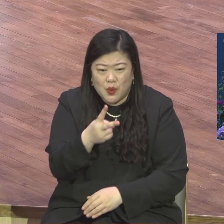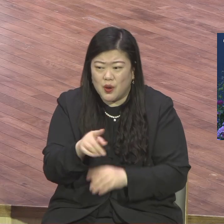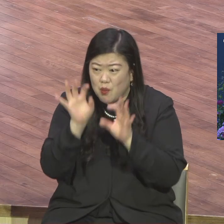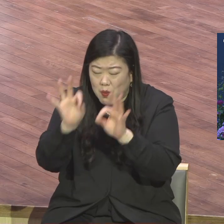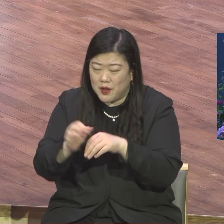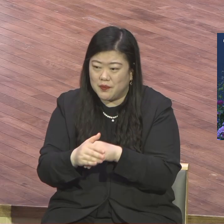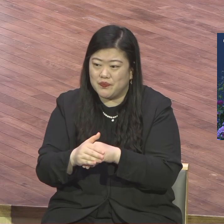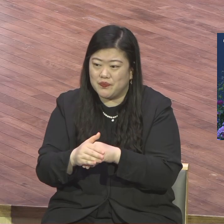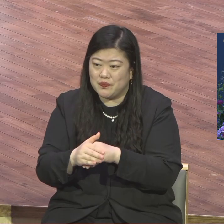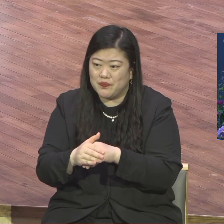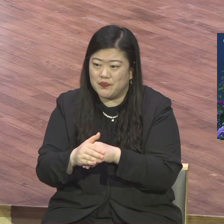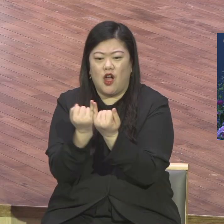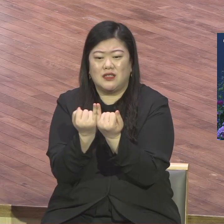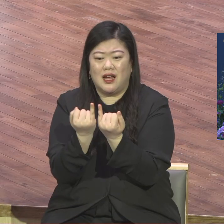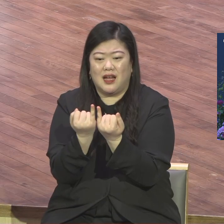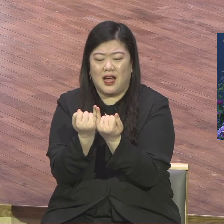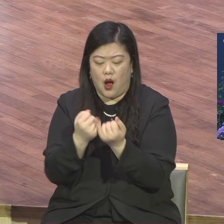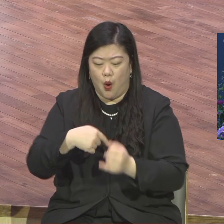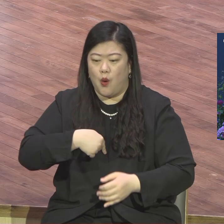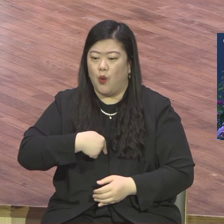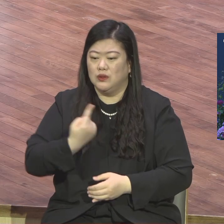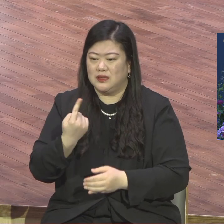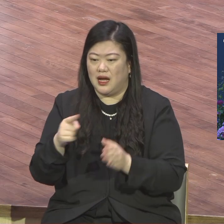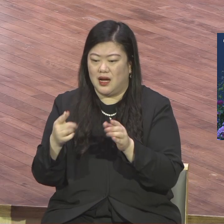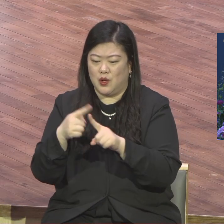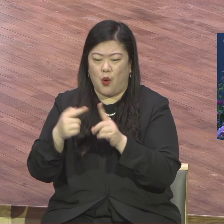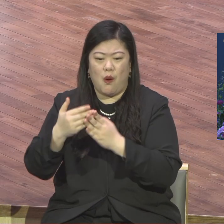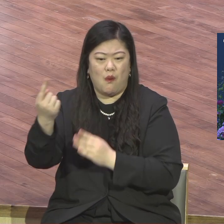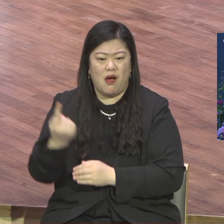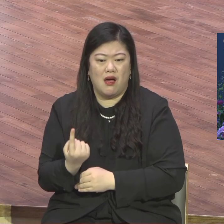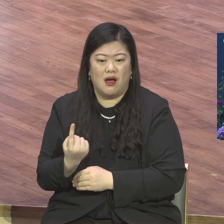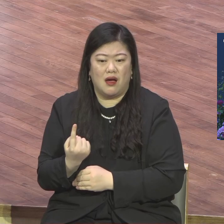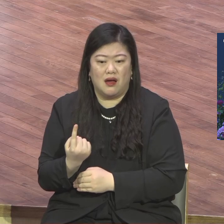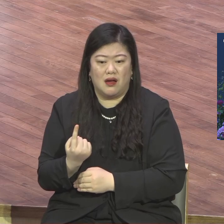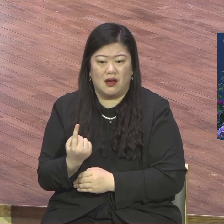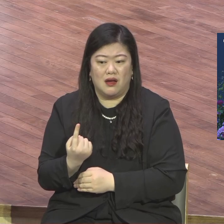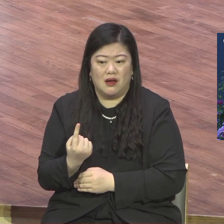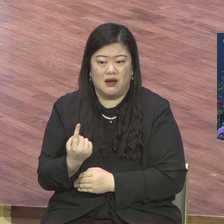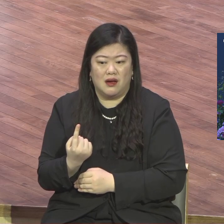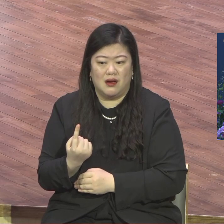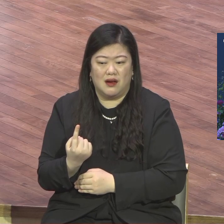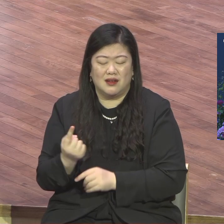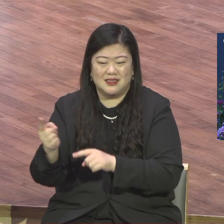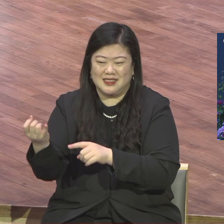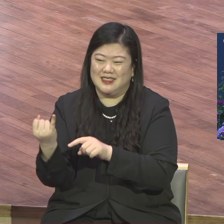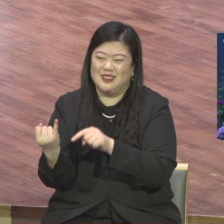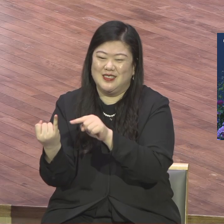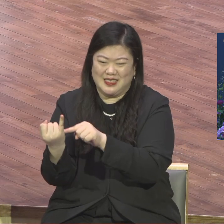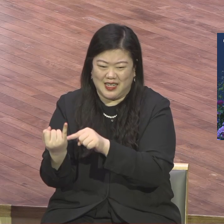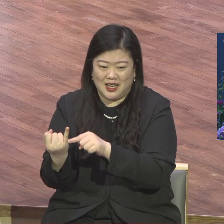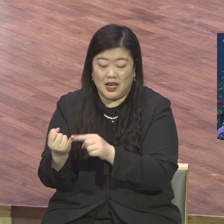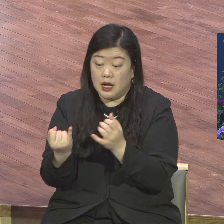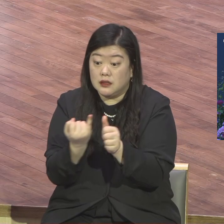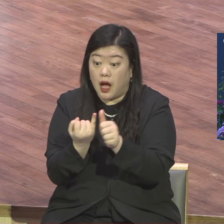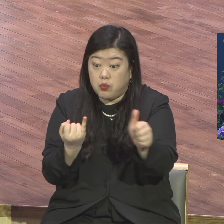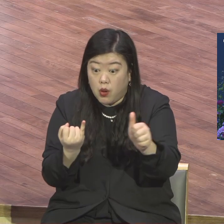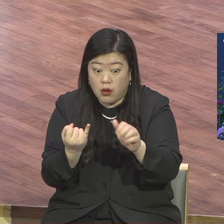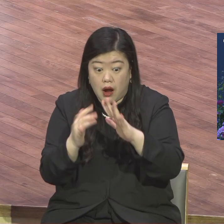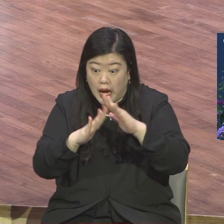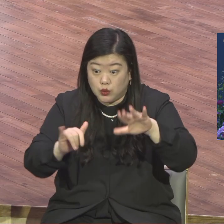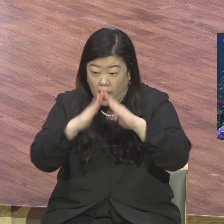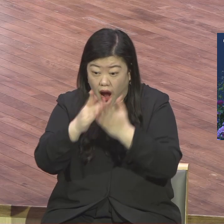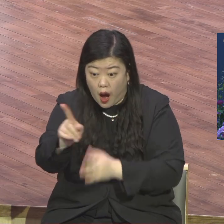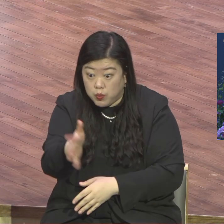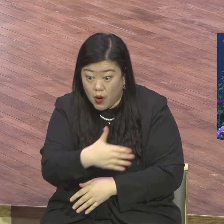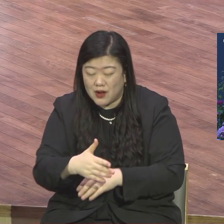아니요. 그건 영적 과부요. 그런 분들. 남편 다 전해서 가문 보고